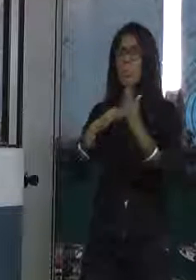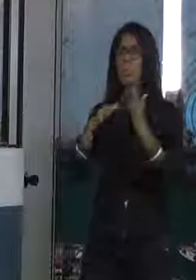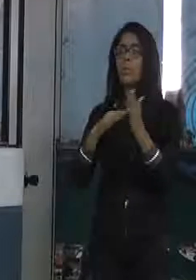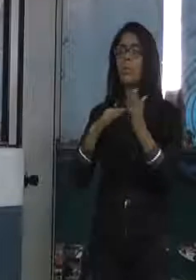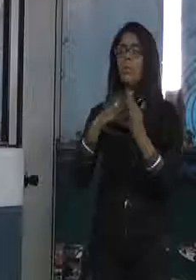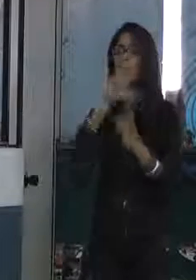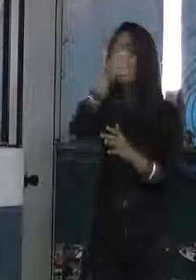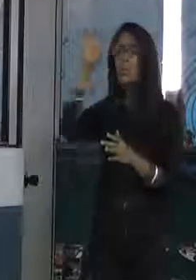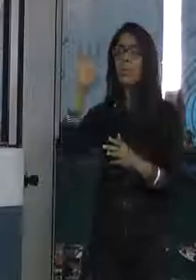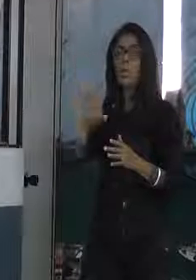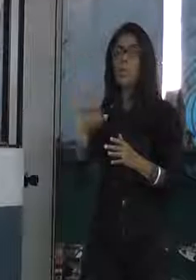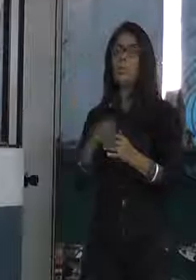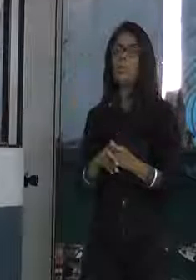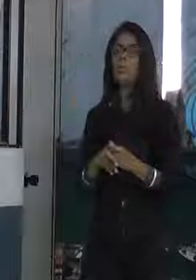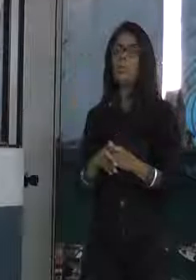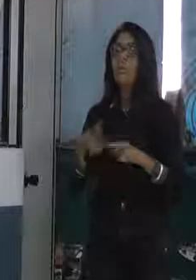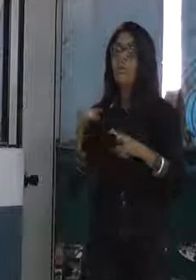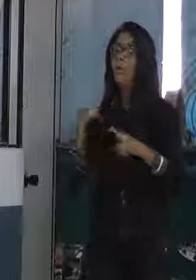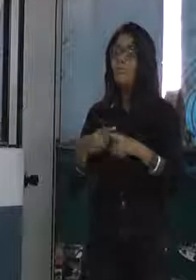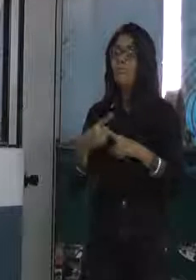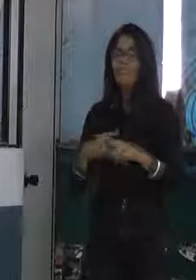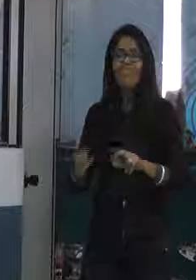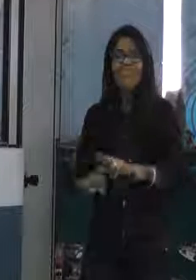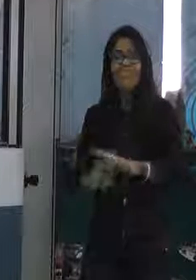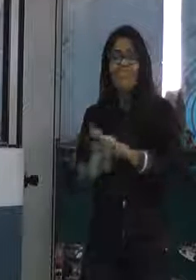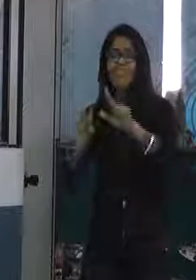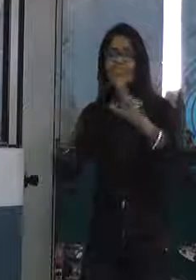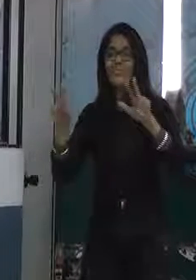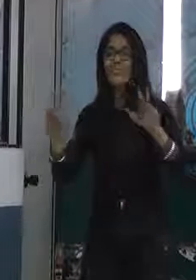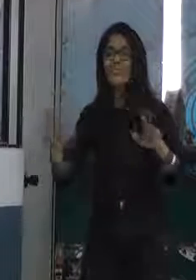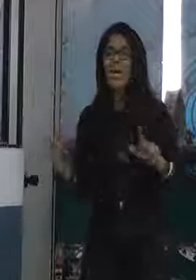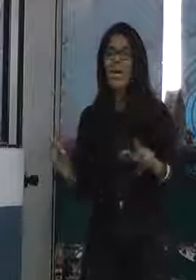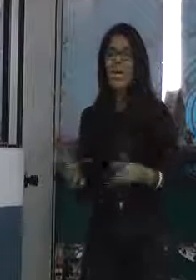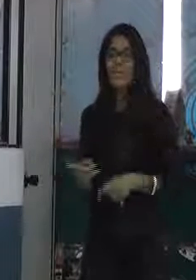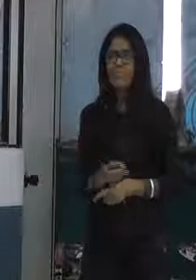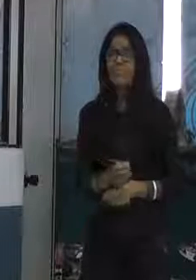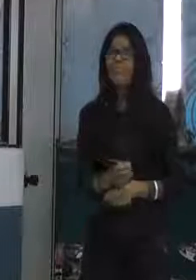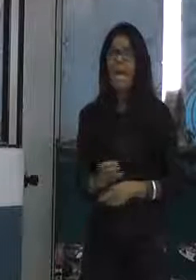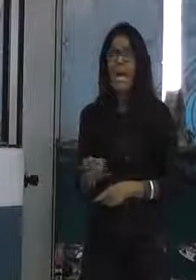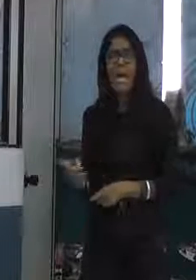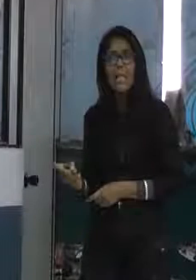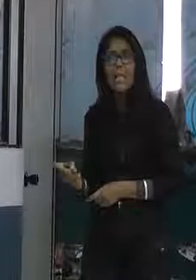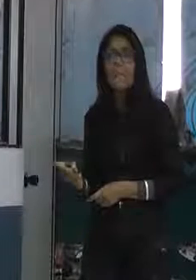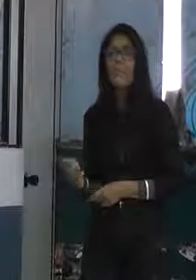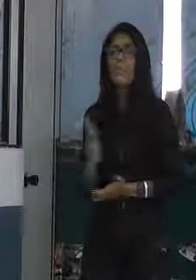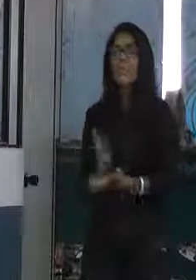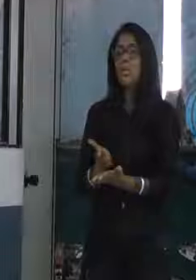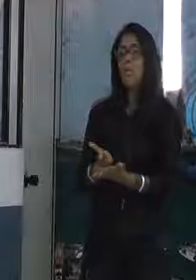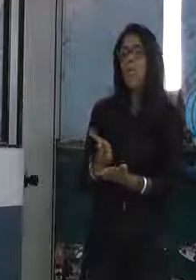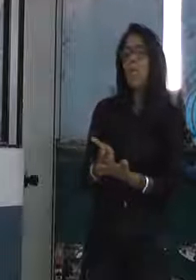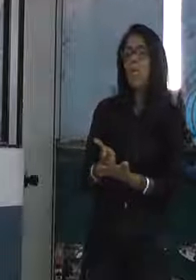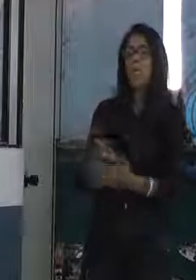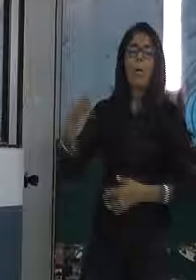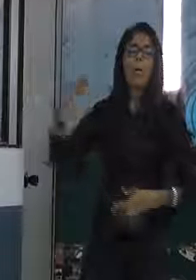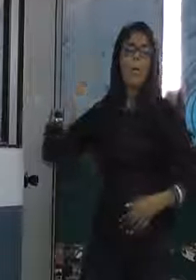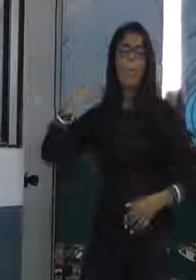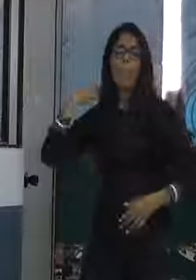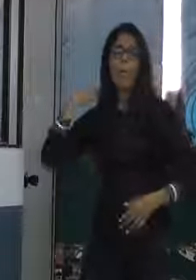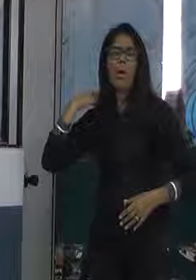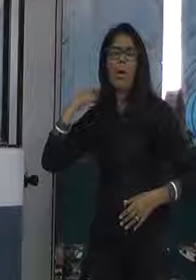esses bandidos estão aí, ó, arrombando banco, casa lotérica, e a gente com a base aqui no